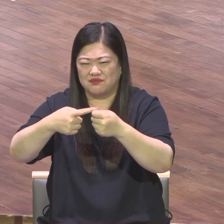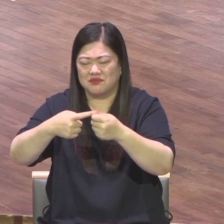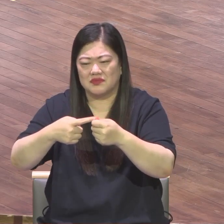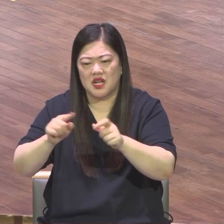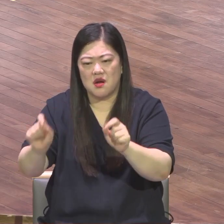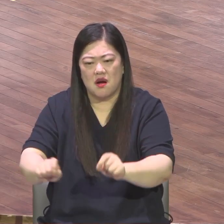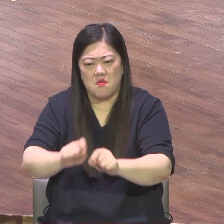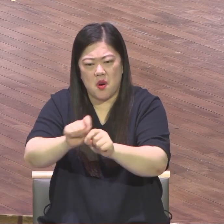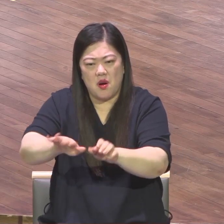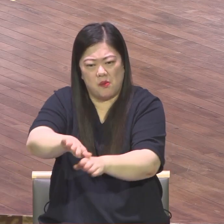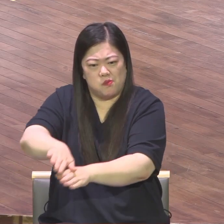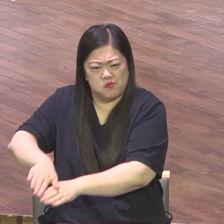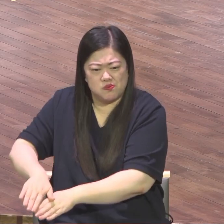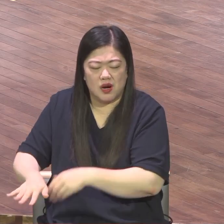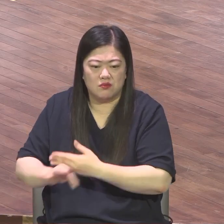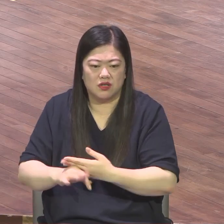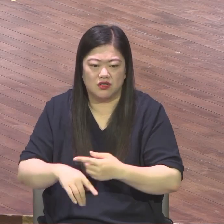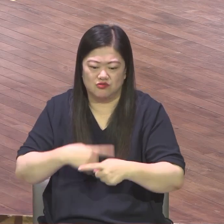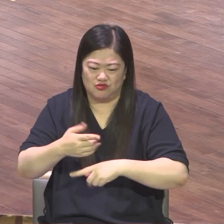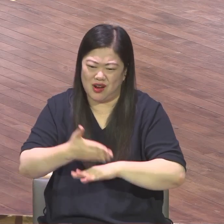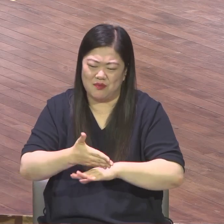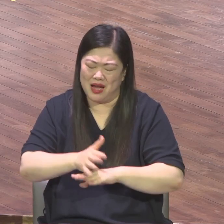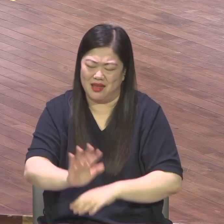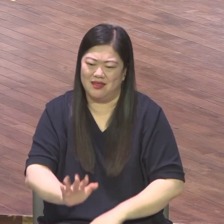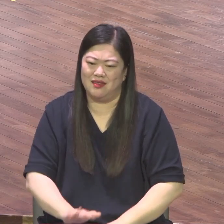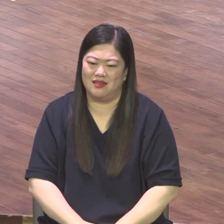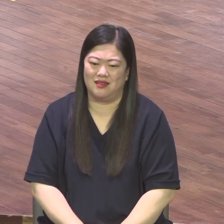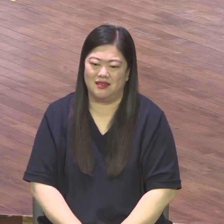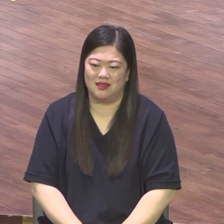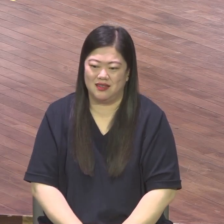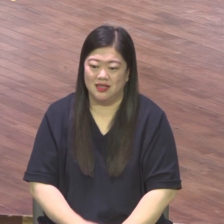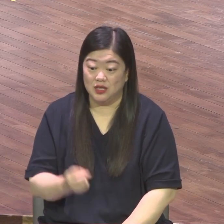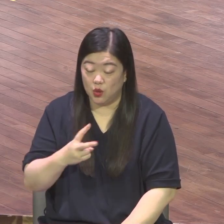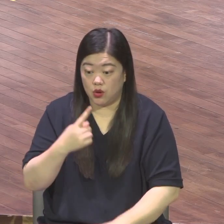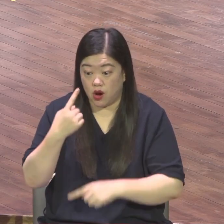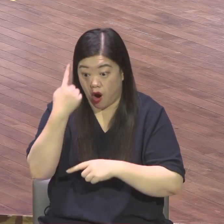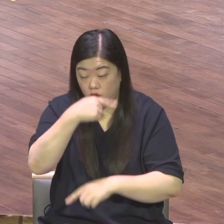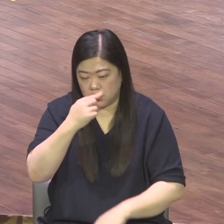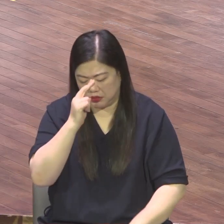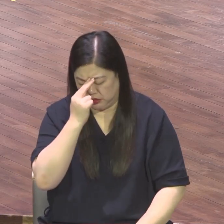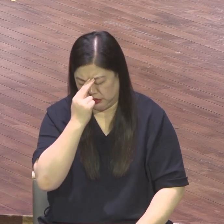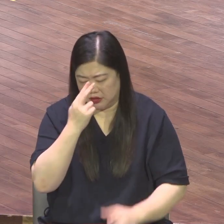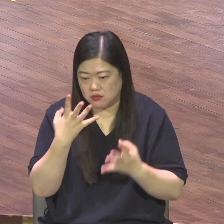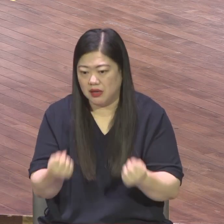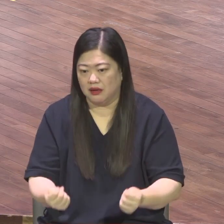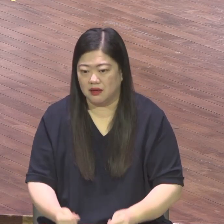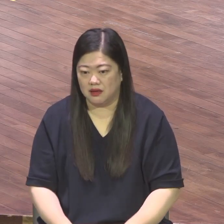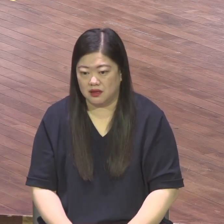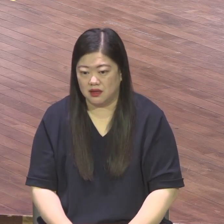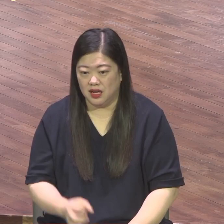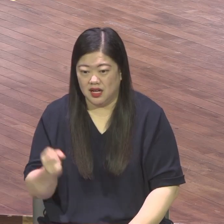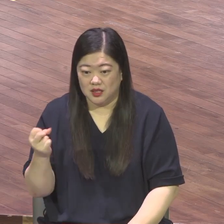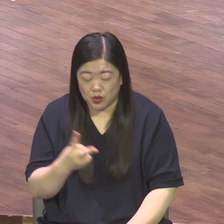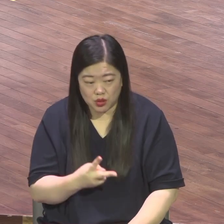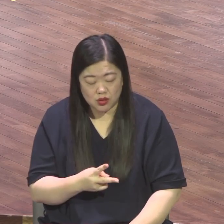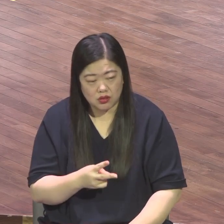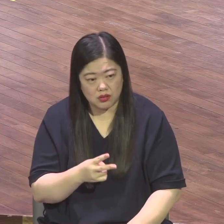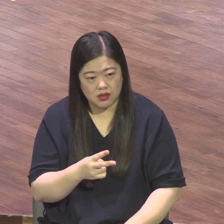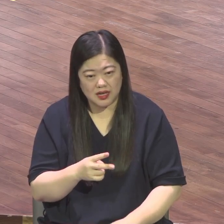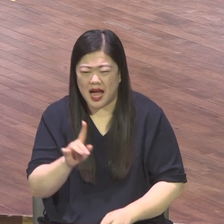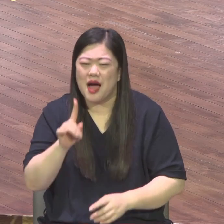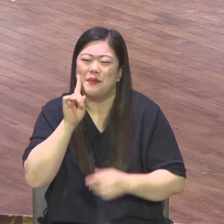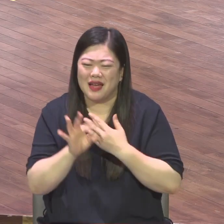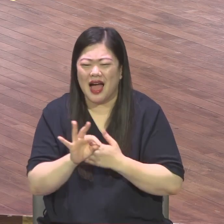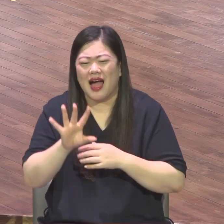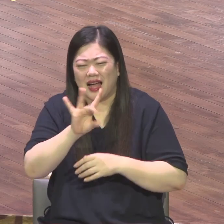그래서 불평음악 만회한 사람은 구원에 확신이 없는 사람이에요. 구원 못 받았는지도 몰라요. 계속 그러면 어쩌다가 한